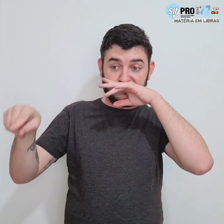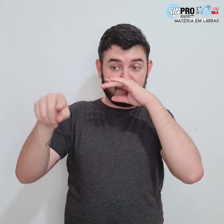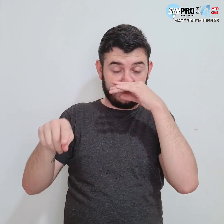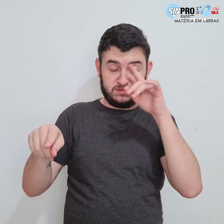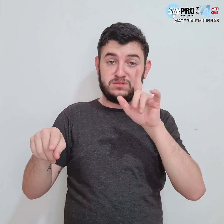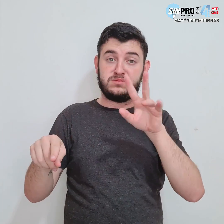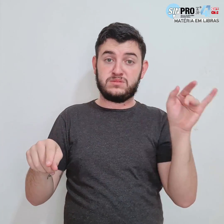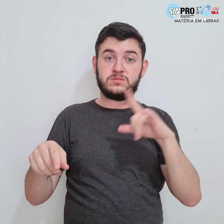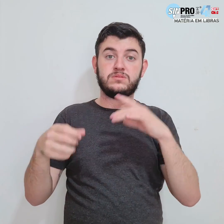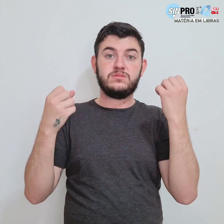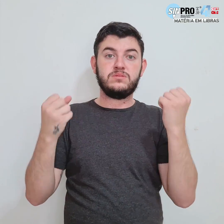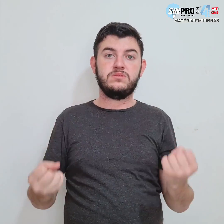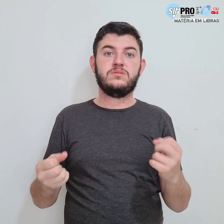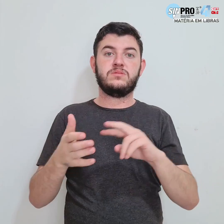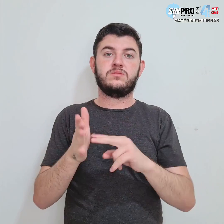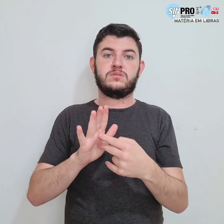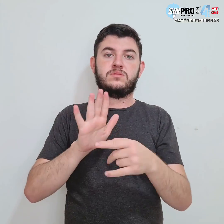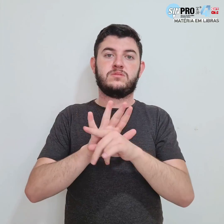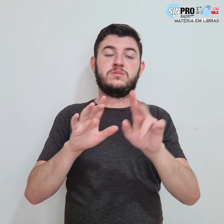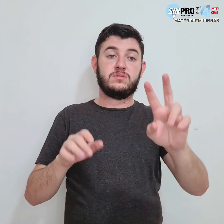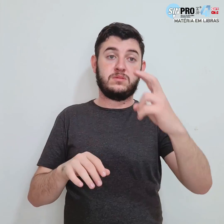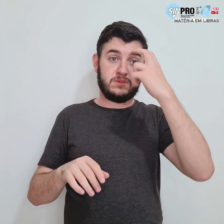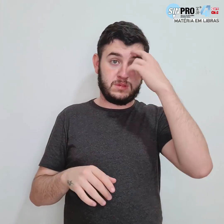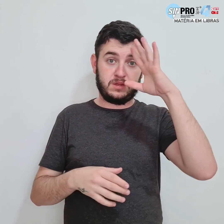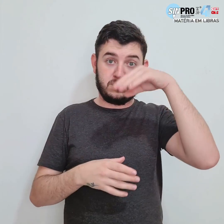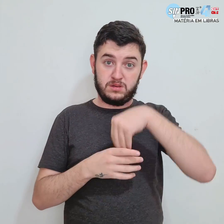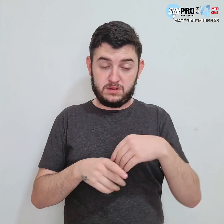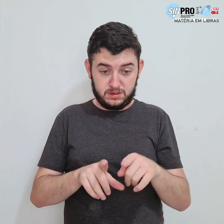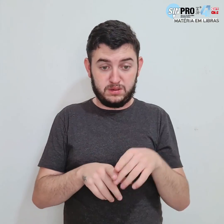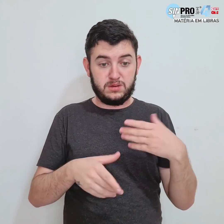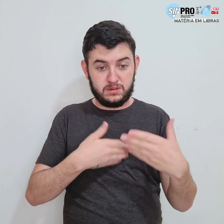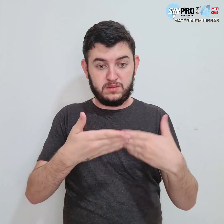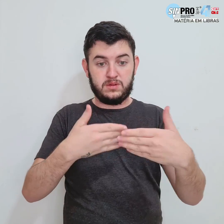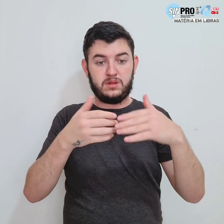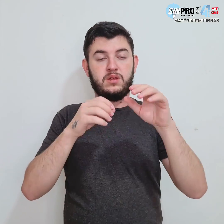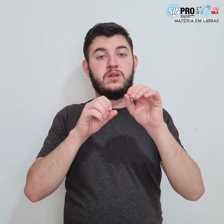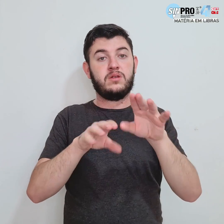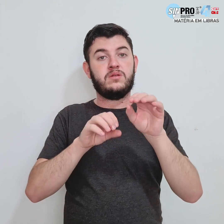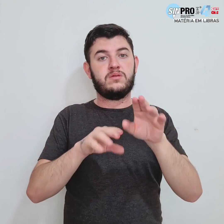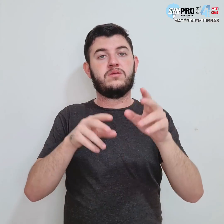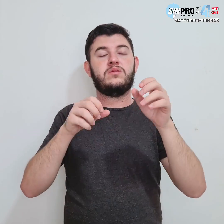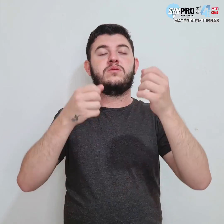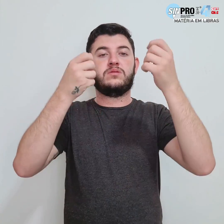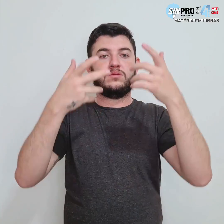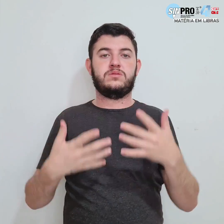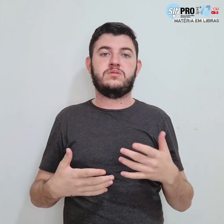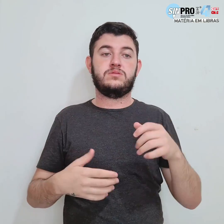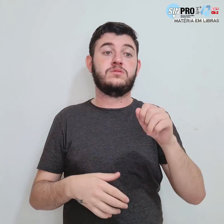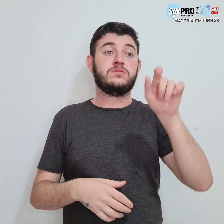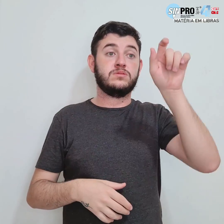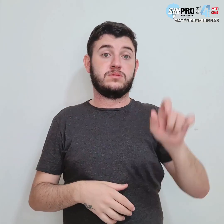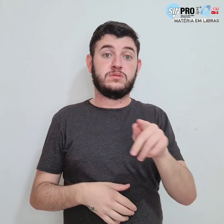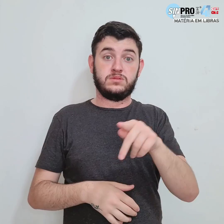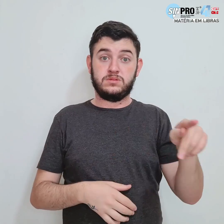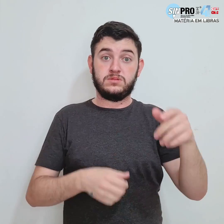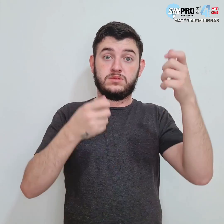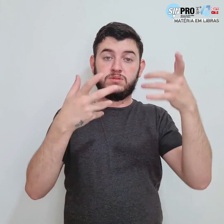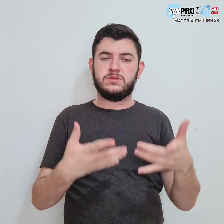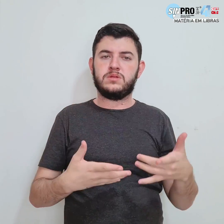inclusive, com o maior peso de acervo cultural nesse processo de formação, alerta. A professora explica que, ao longo